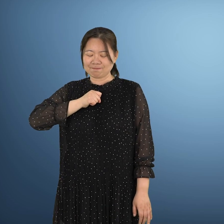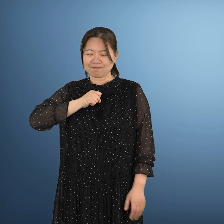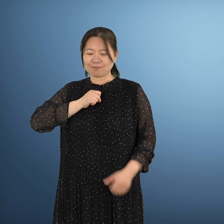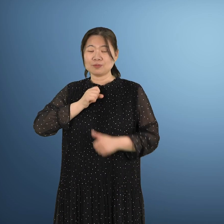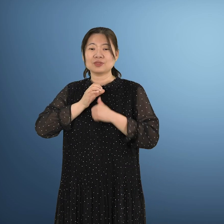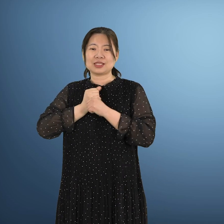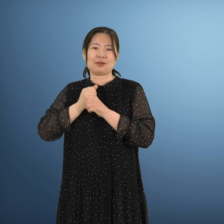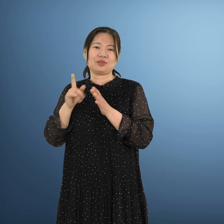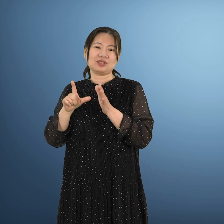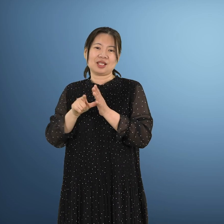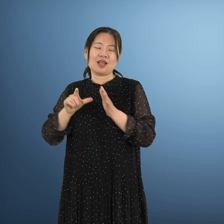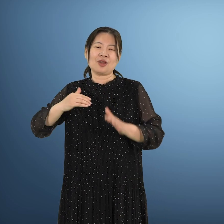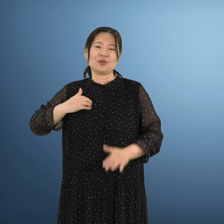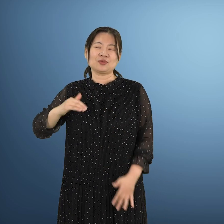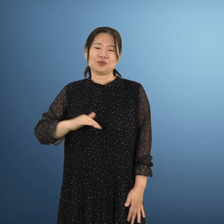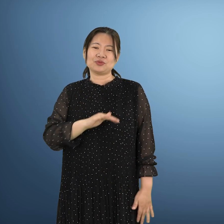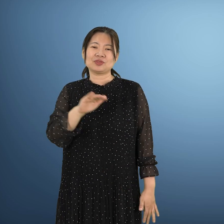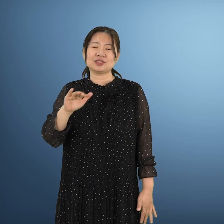붙잡는 순간 우리는